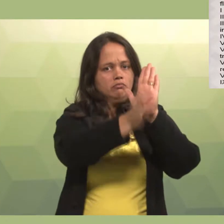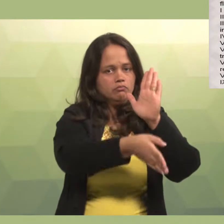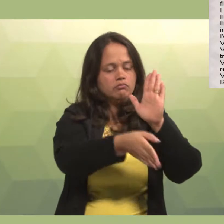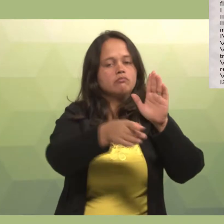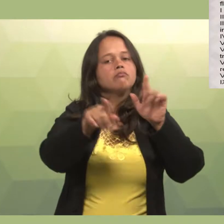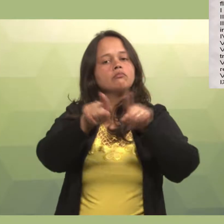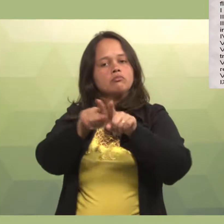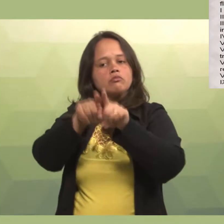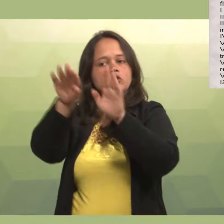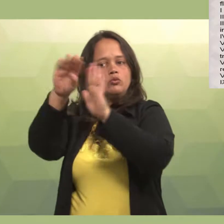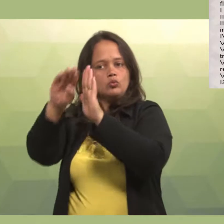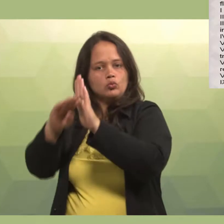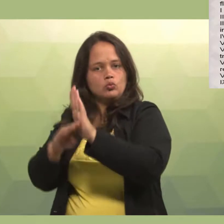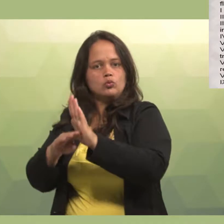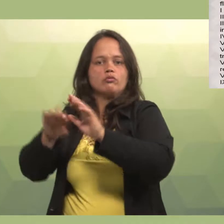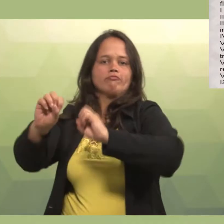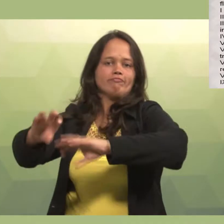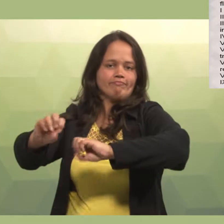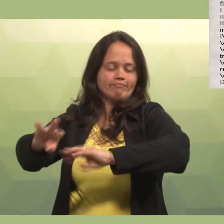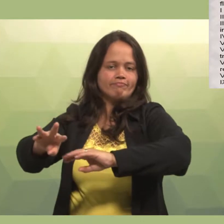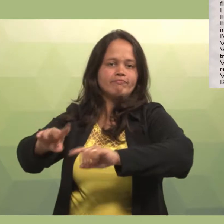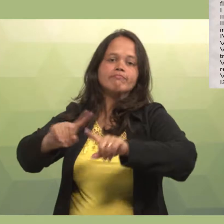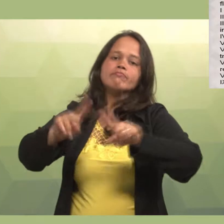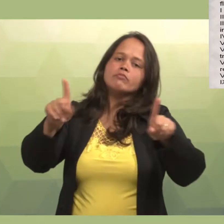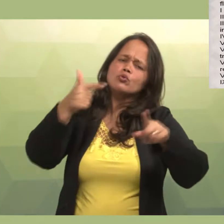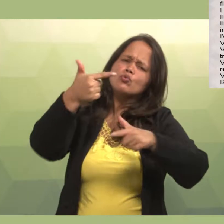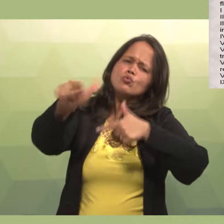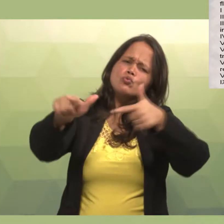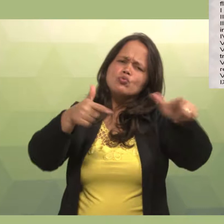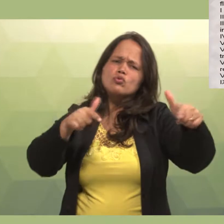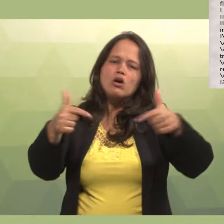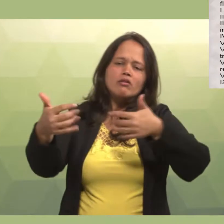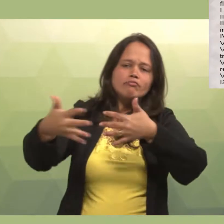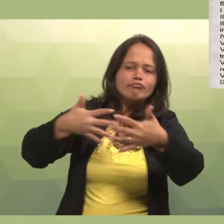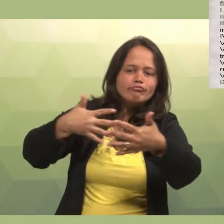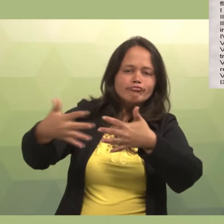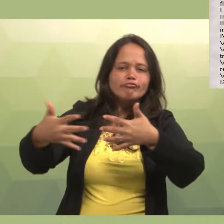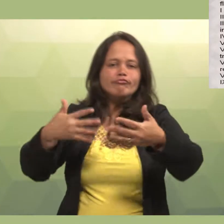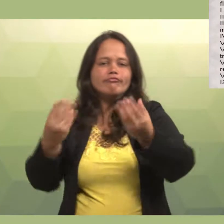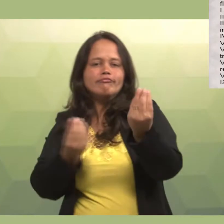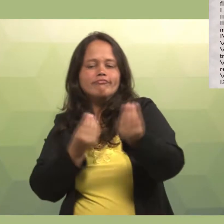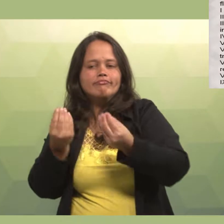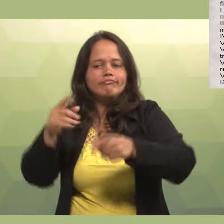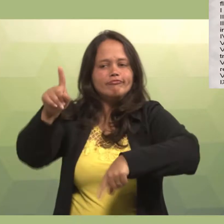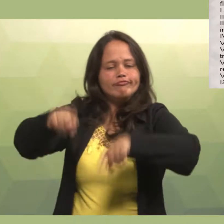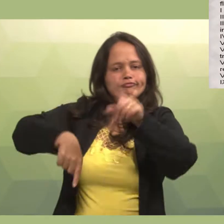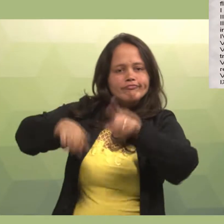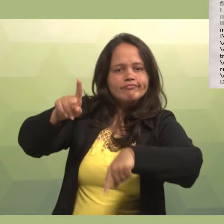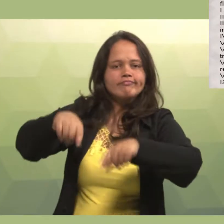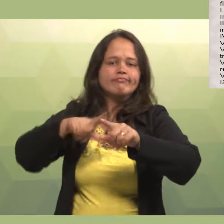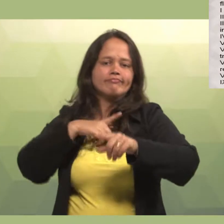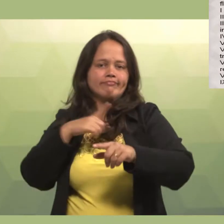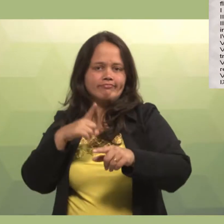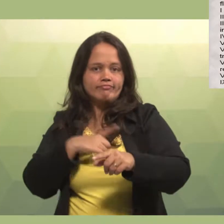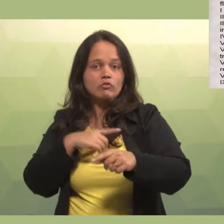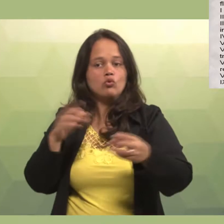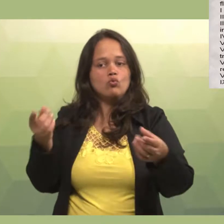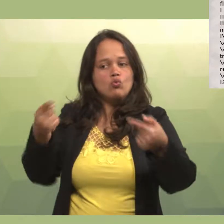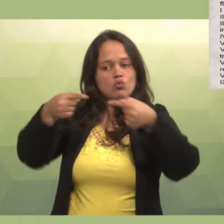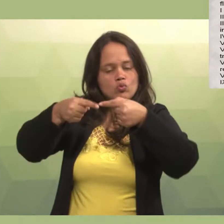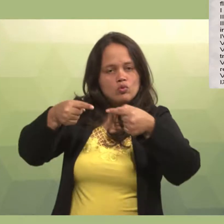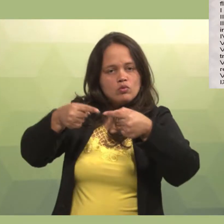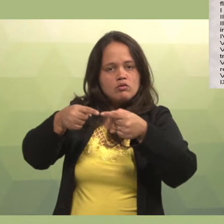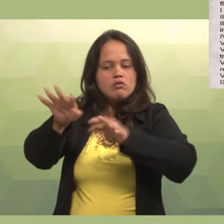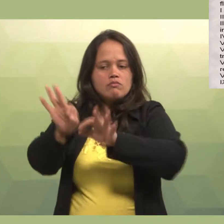normas educacionais, como também outros, de modo flexível e variável, de acordo com o projeto